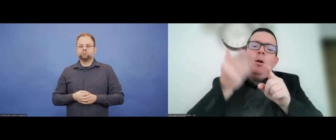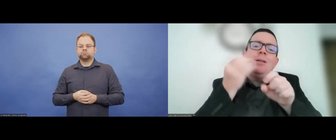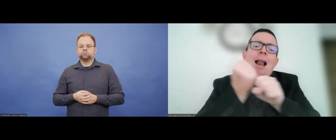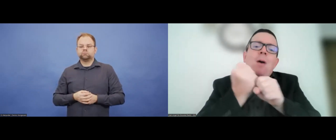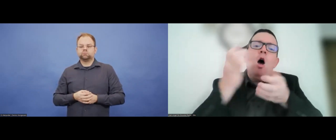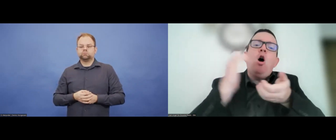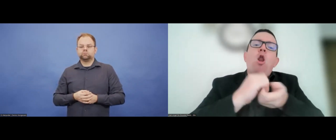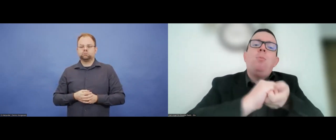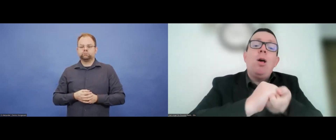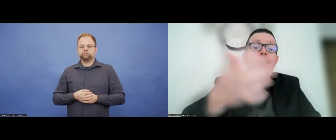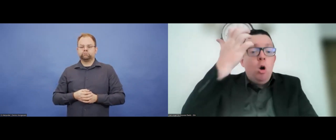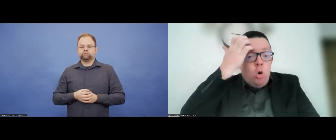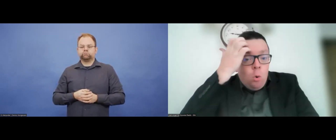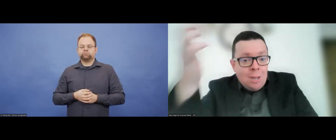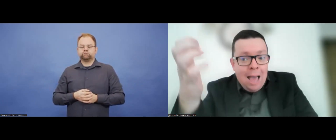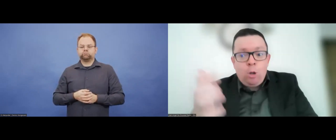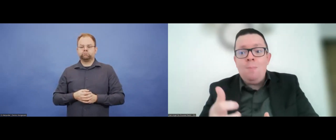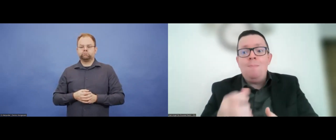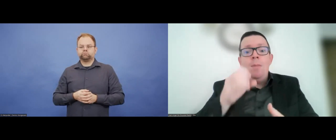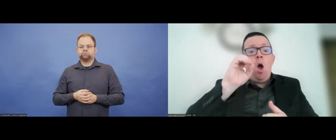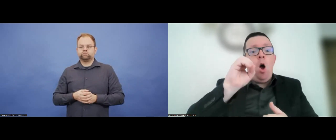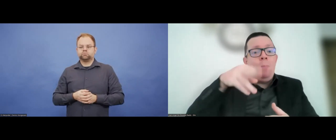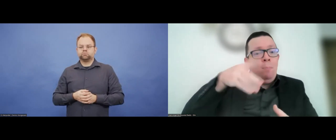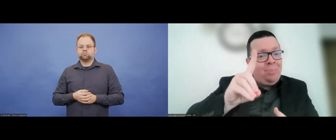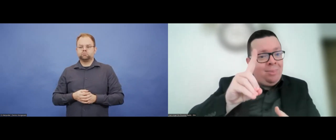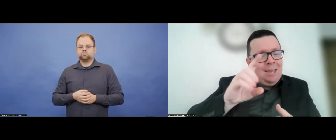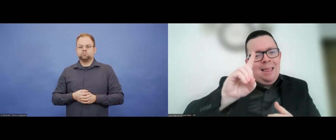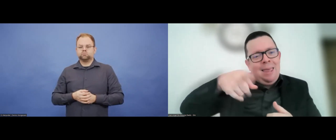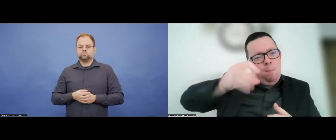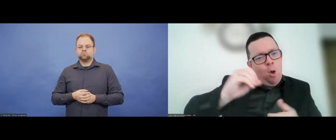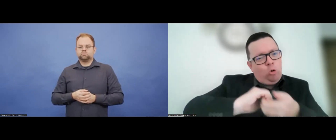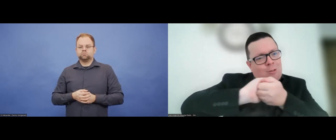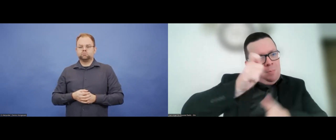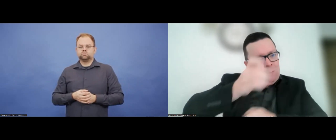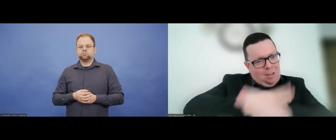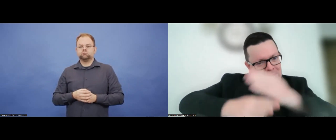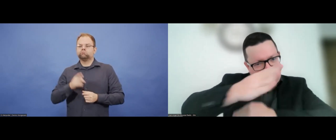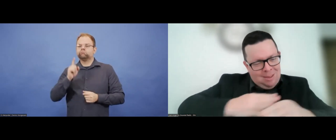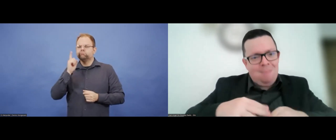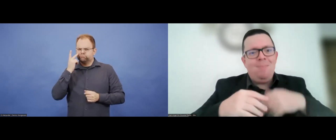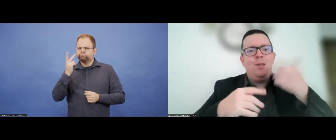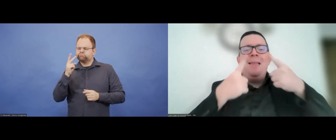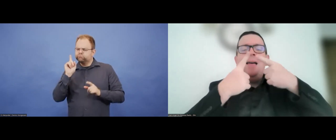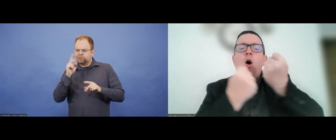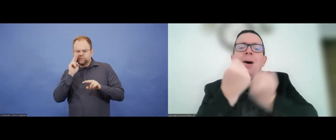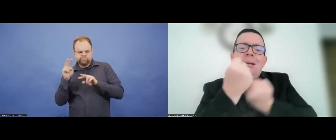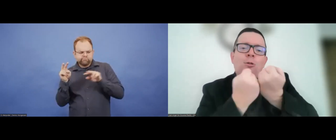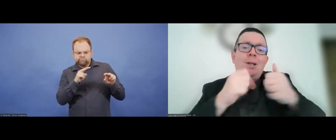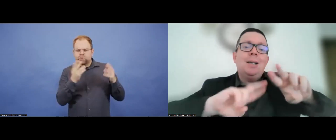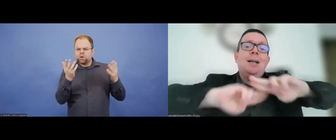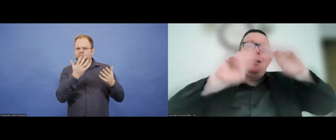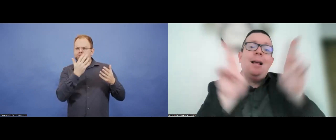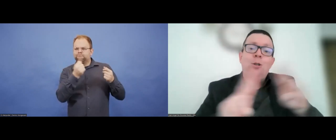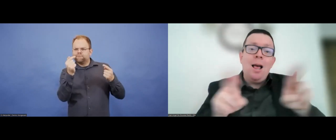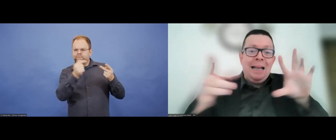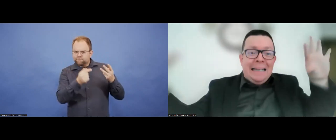estamos haciendo de manera aliada con ACNUR, UNHCR, con AIDA, con las diferentes